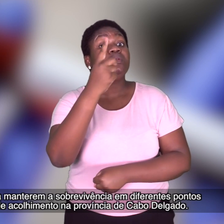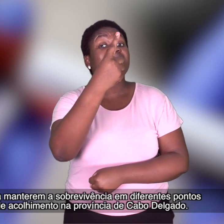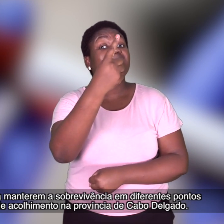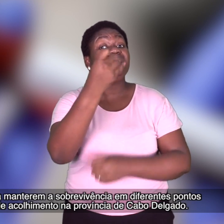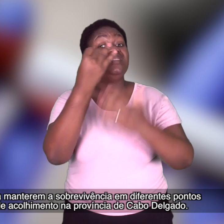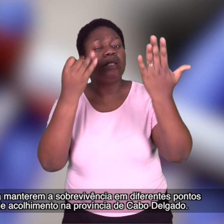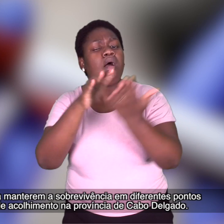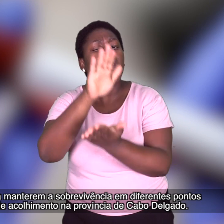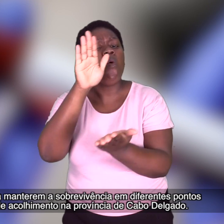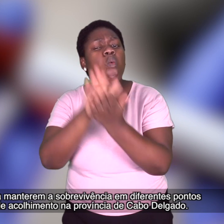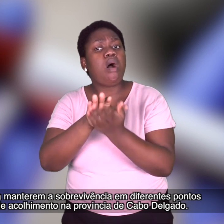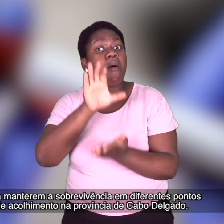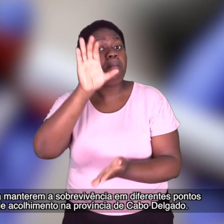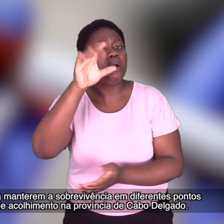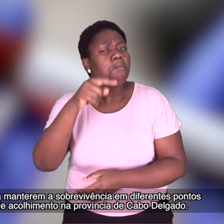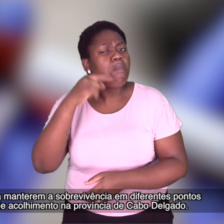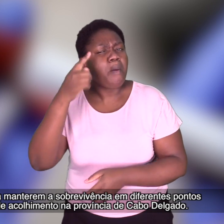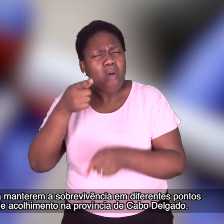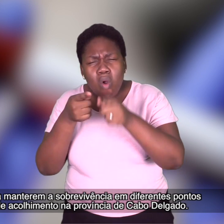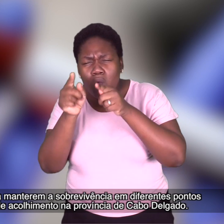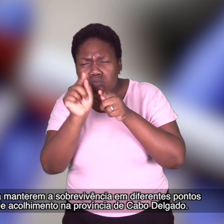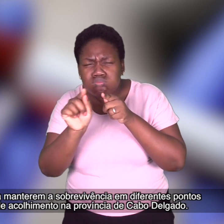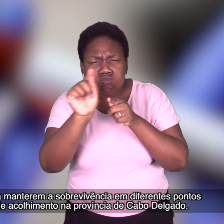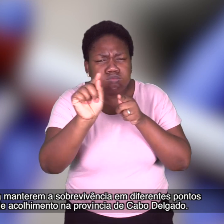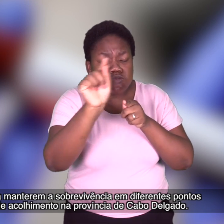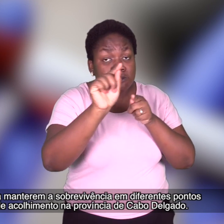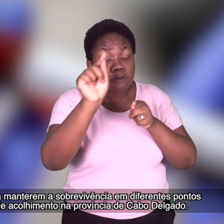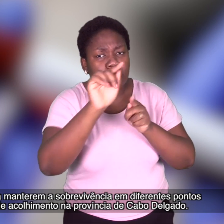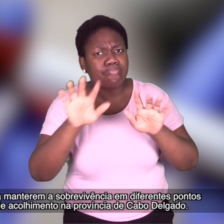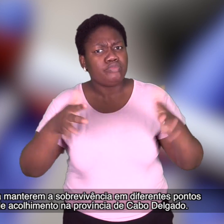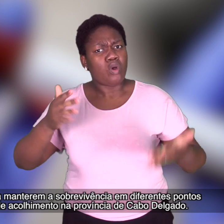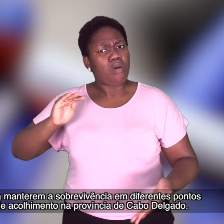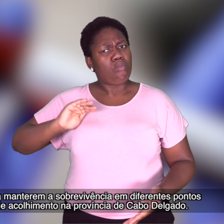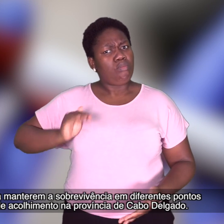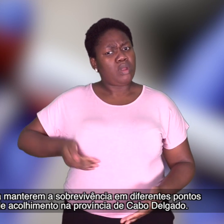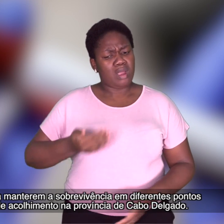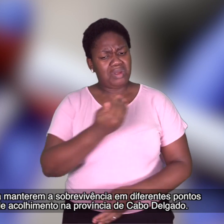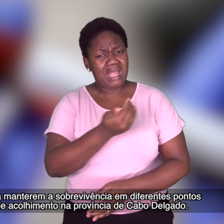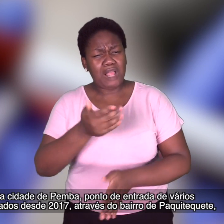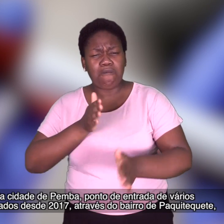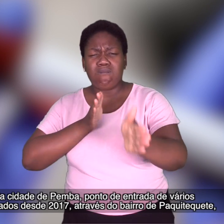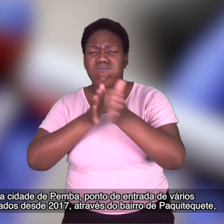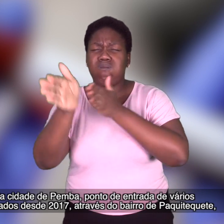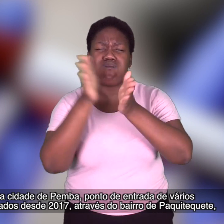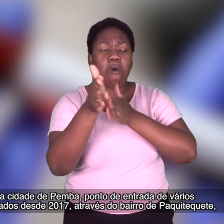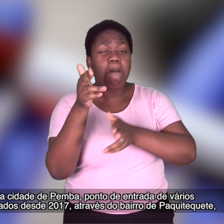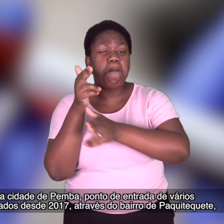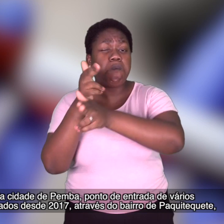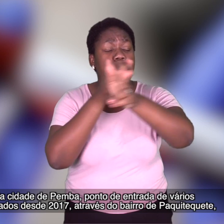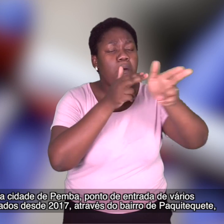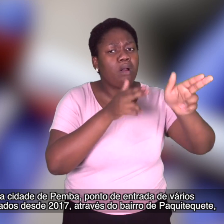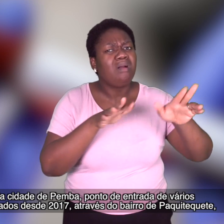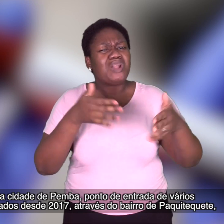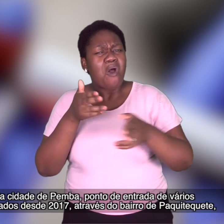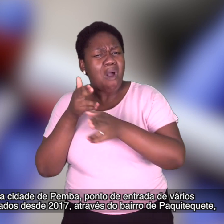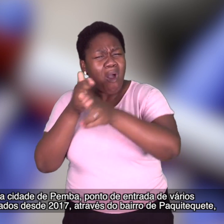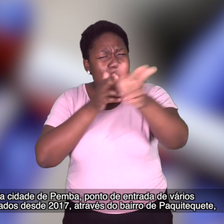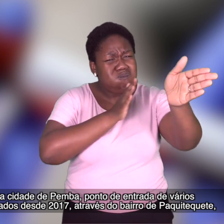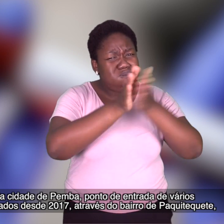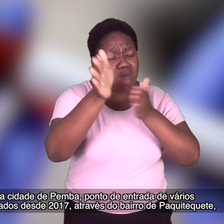para manterem a sobrevivência em diferentes pontos de acolhimento na província de Cabo Delgado. Na cidade de Pemba, ponto de entrada de vários deslocados